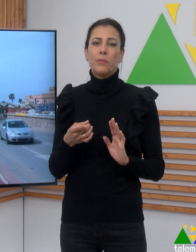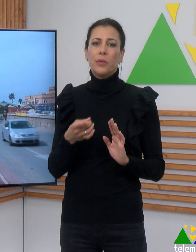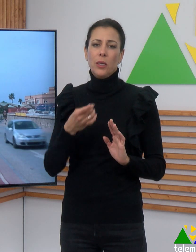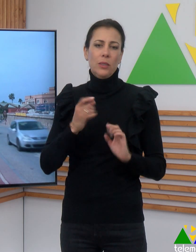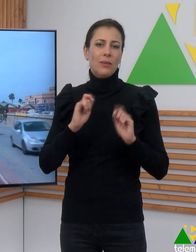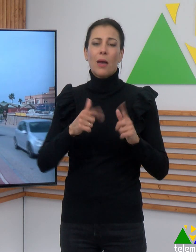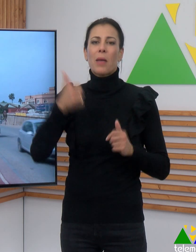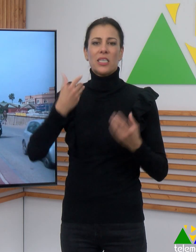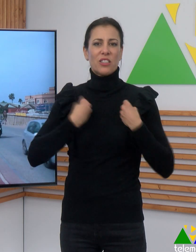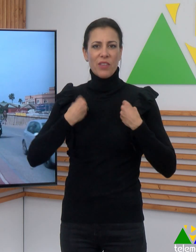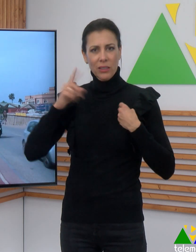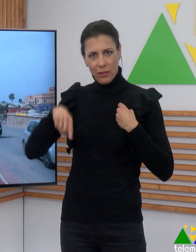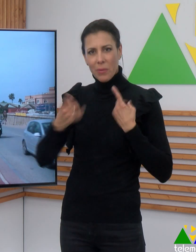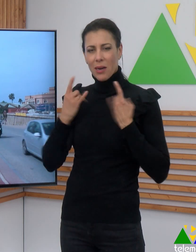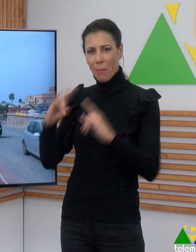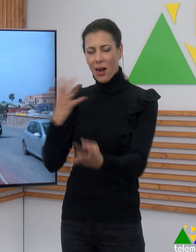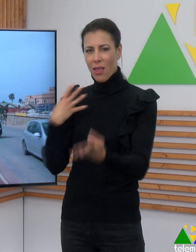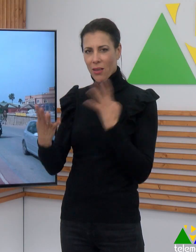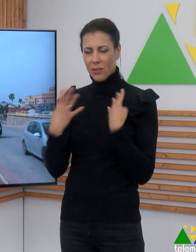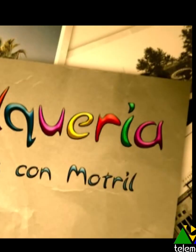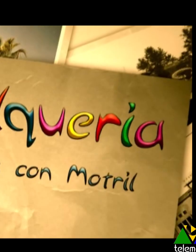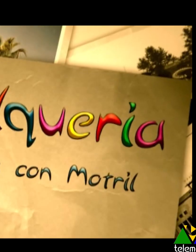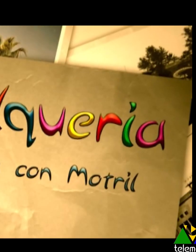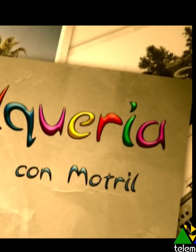le da más vida a la explanada.